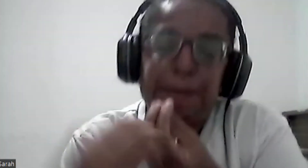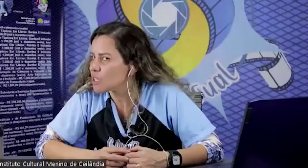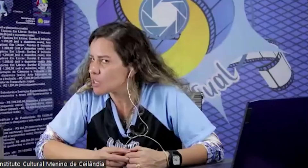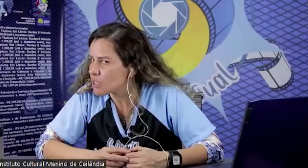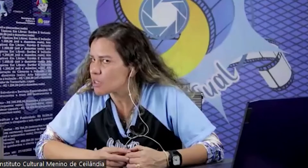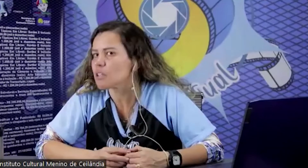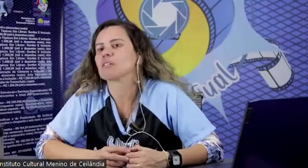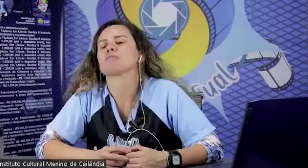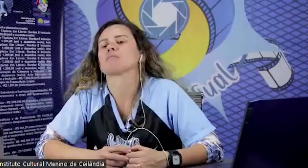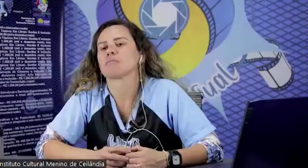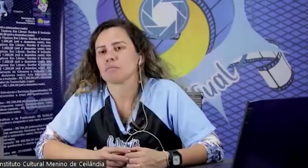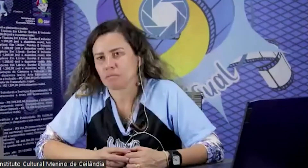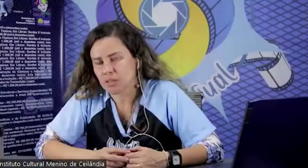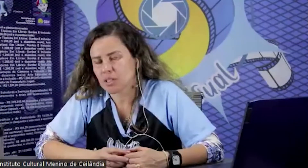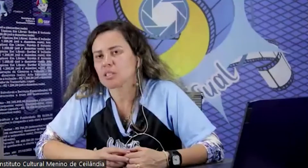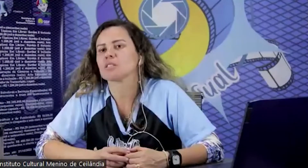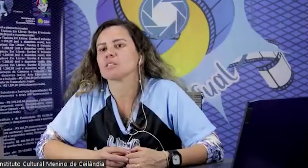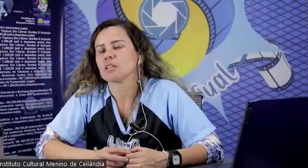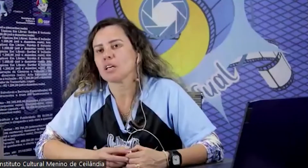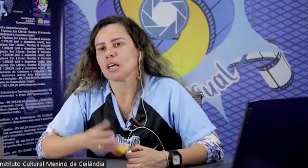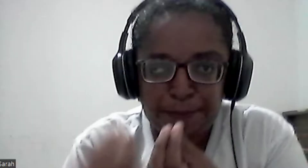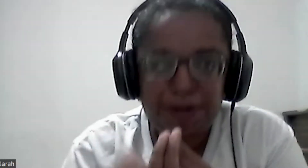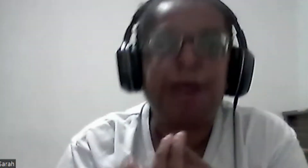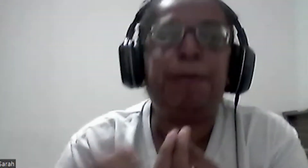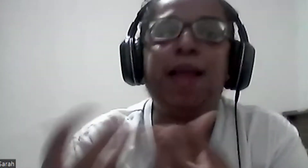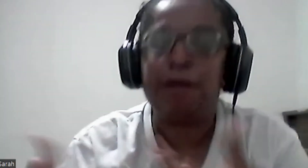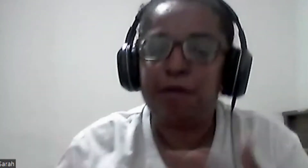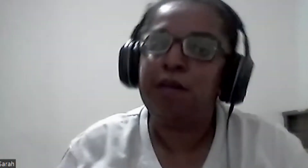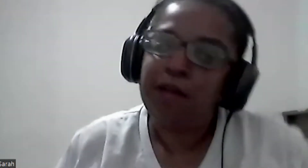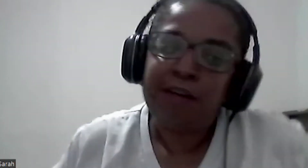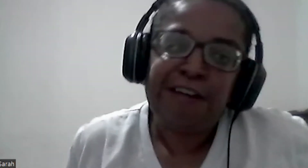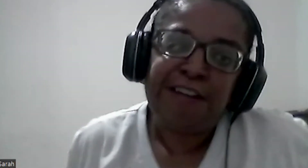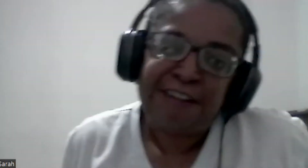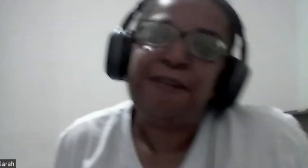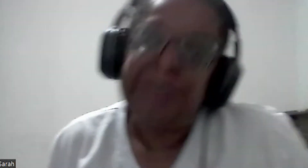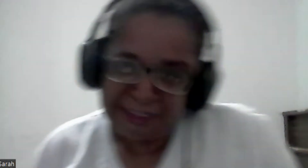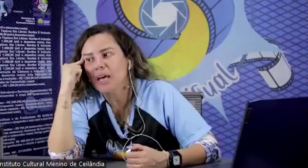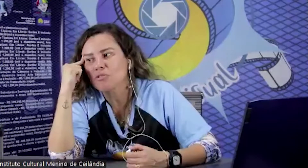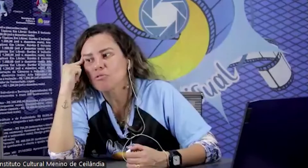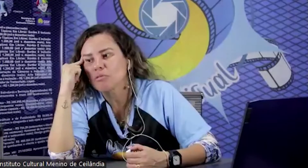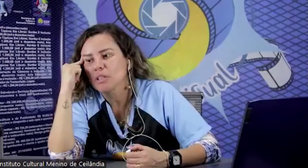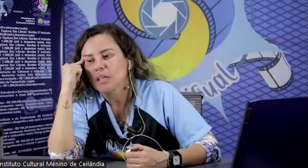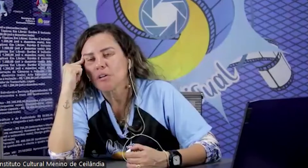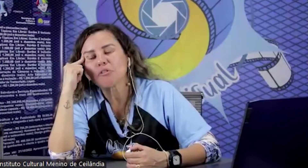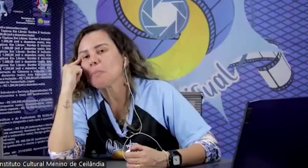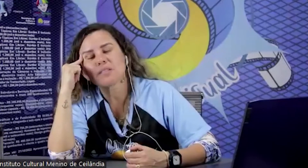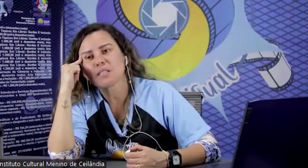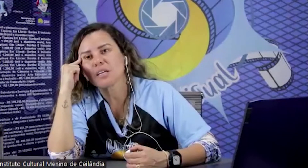trabalho mais um pouquinho lento, mas que dá para esse trabalhar. Rapazinho, ele está no ensino médio. Eu fico pensando,